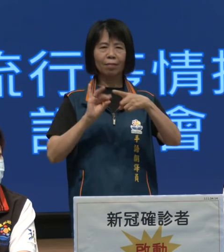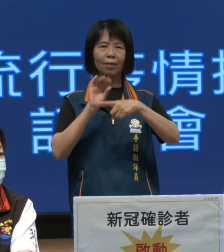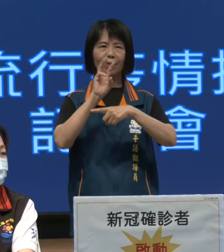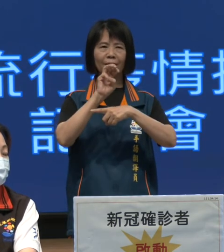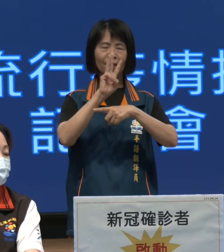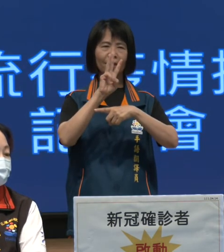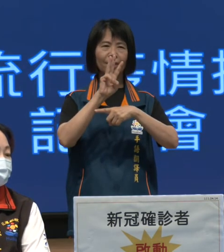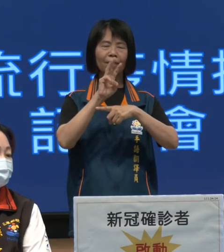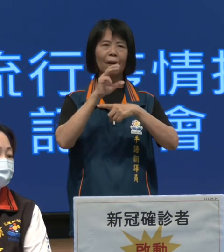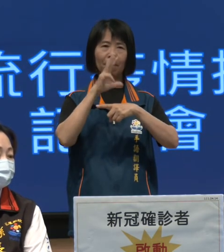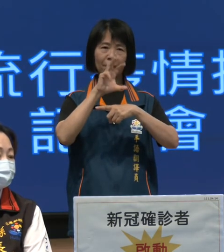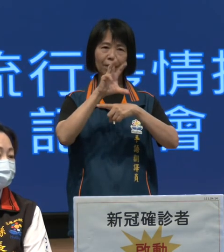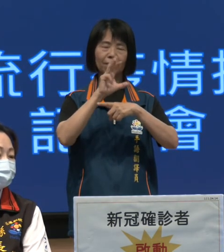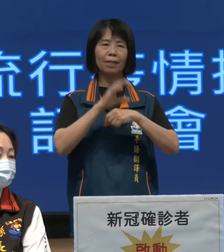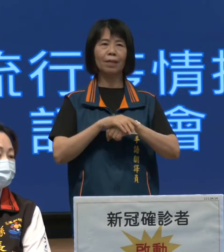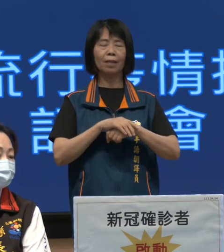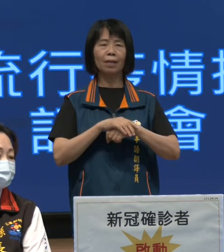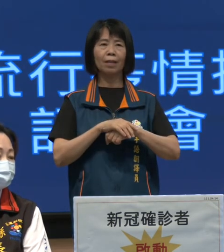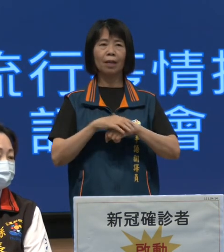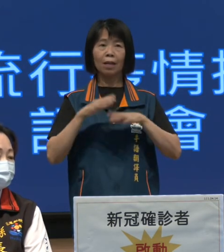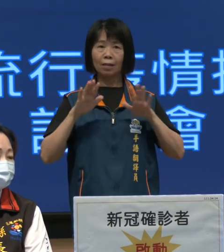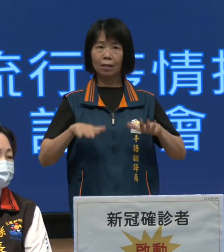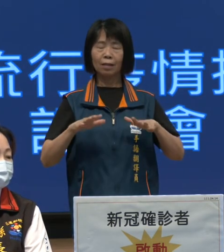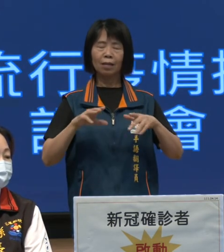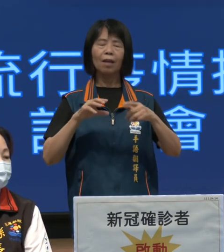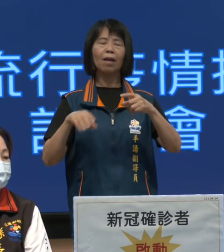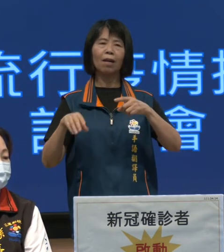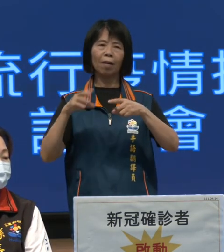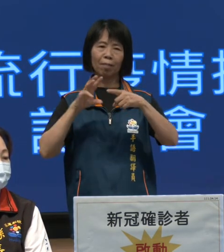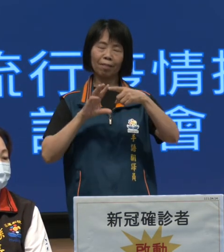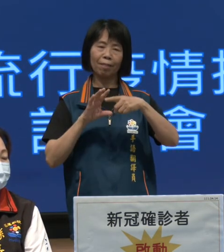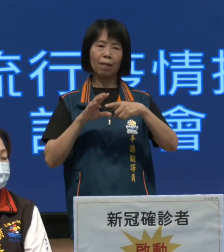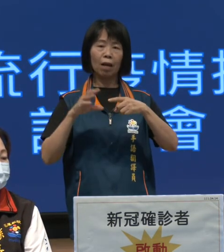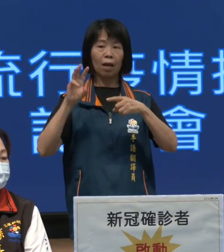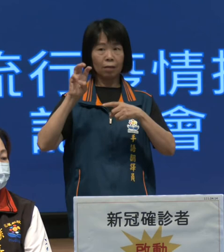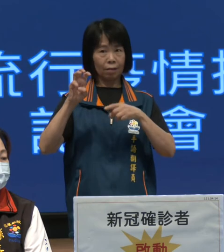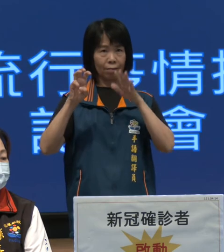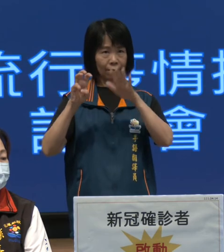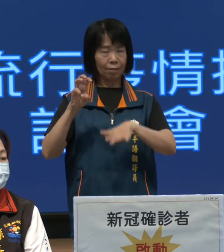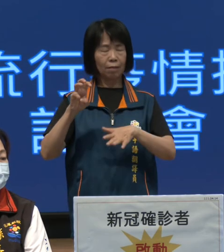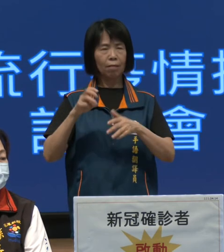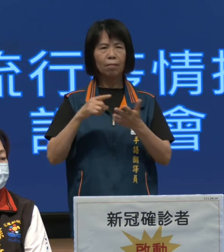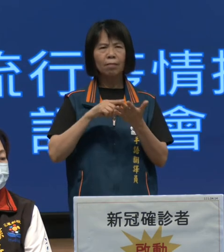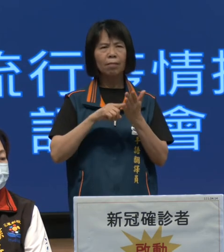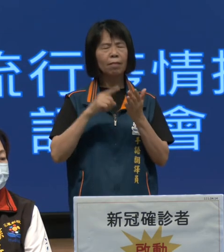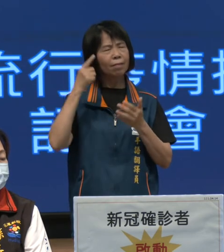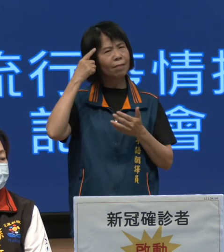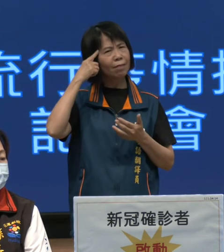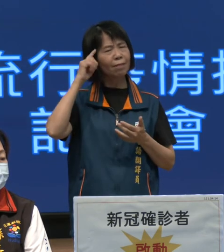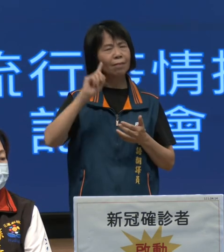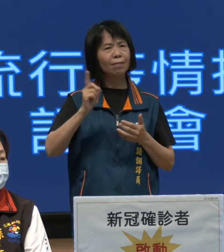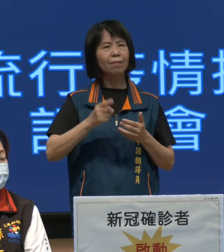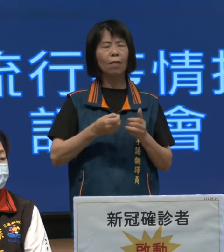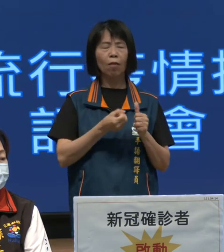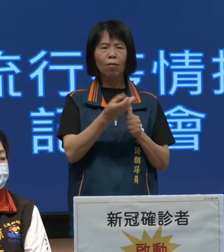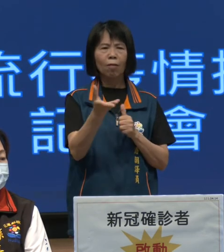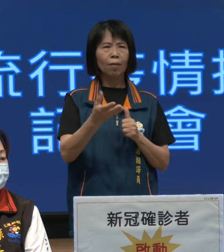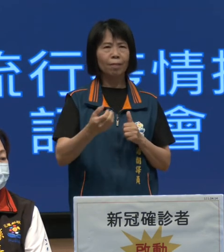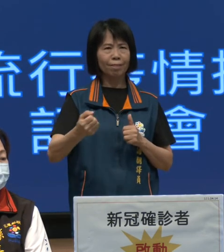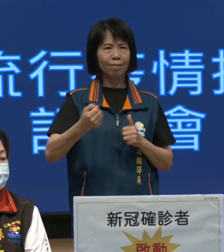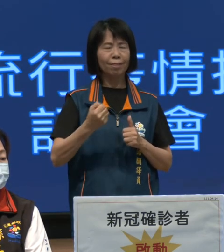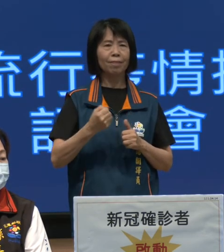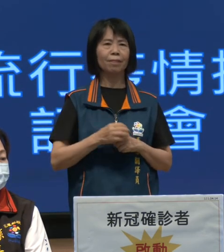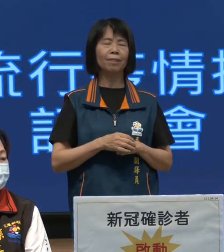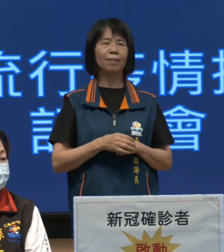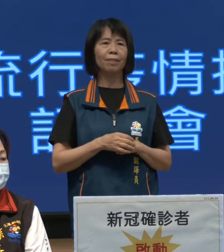2/3，66%，然后今天达到剩下88%，30以下表示它的传播力非常的强，所以很显然的，现在我们所